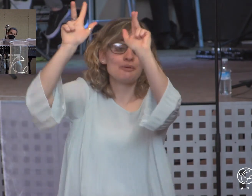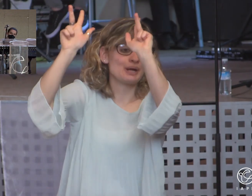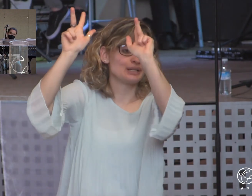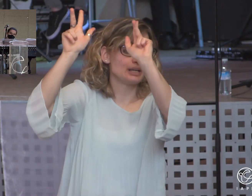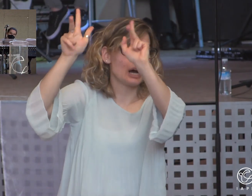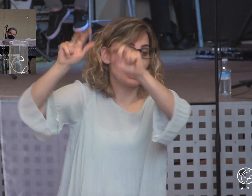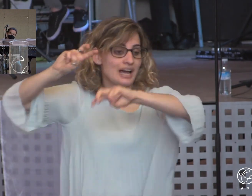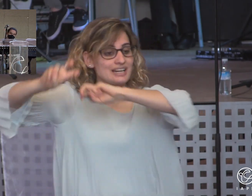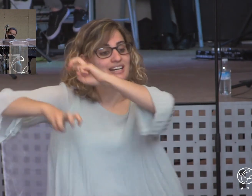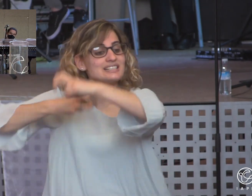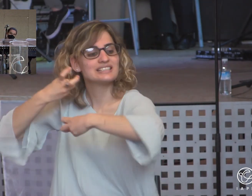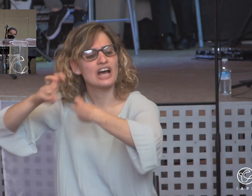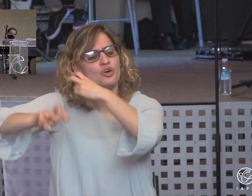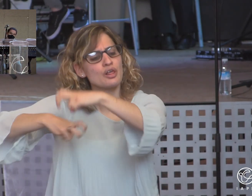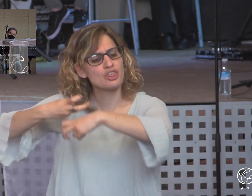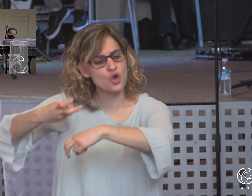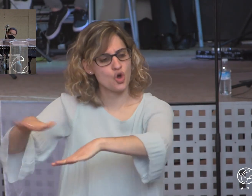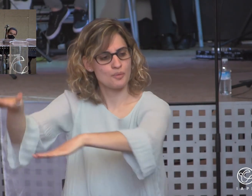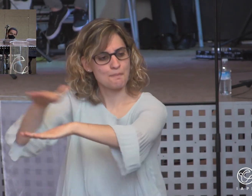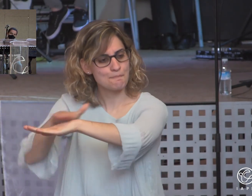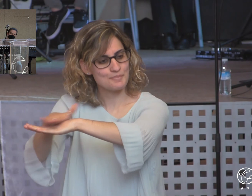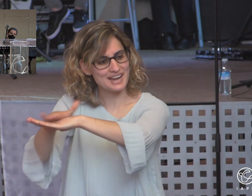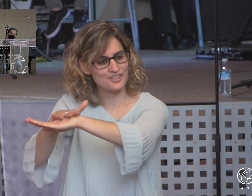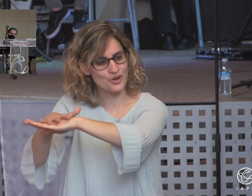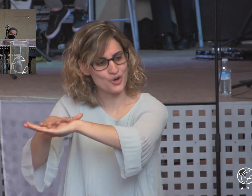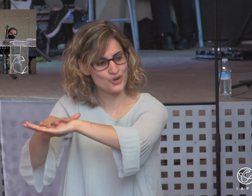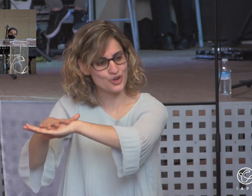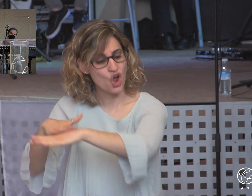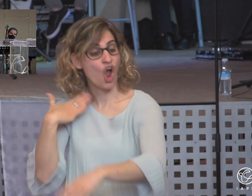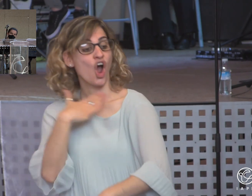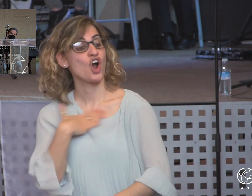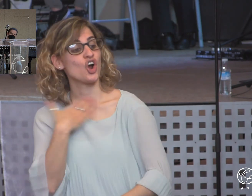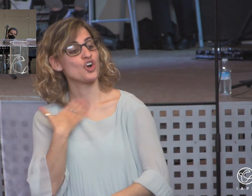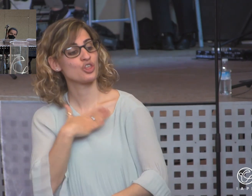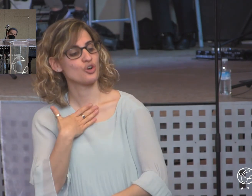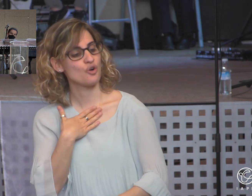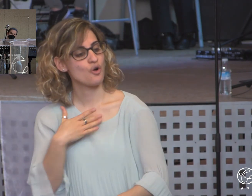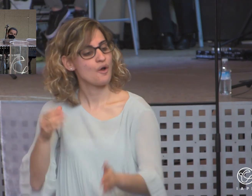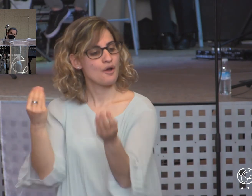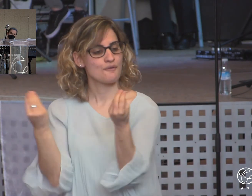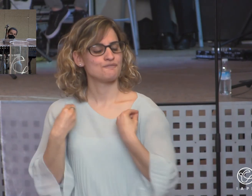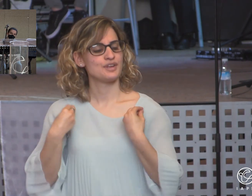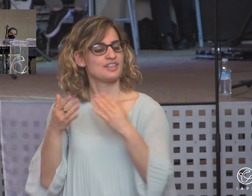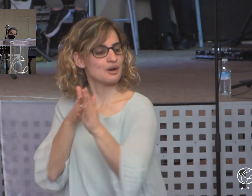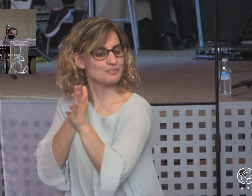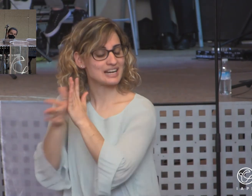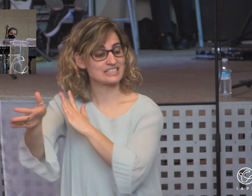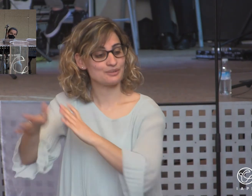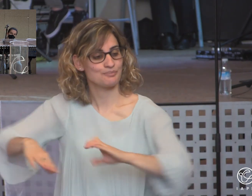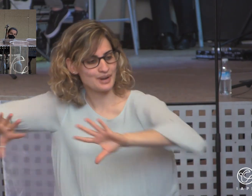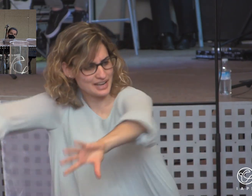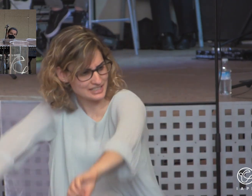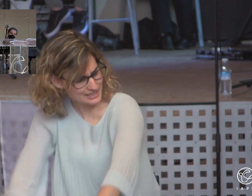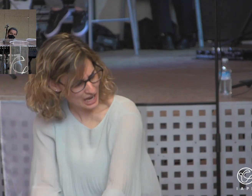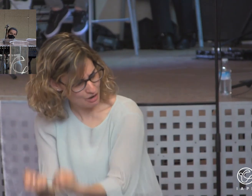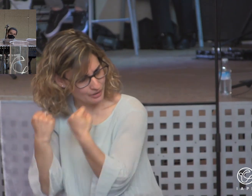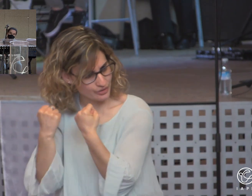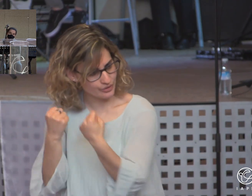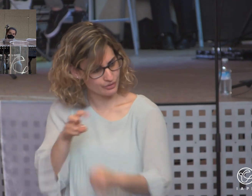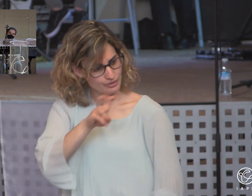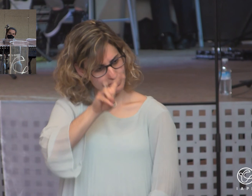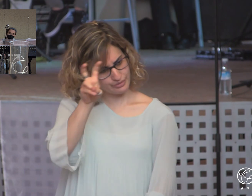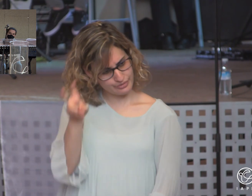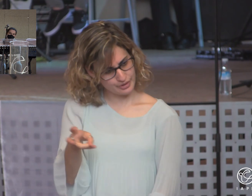perdón, es gozo, es salvación, es vida eterna. Esa memoria de Él es